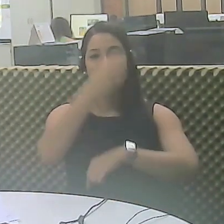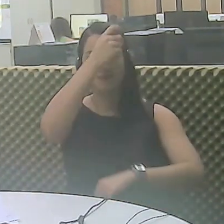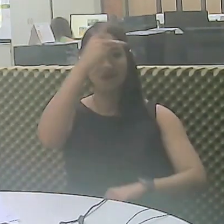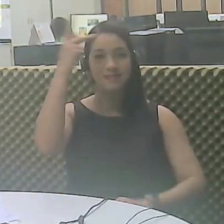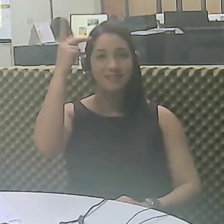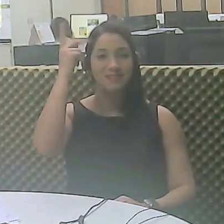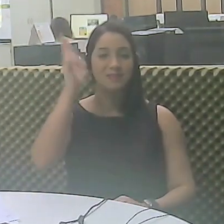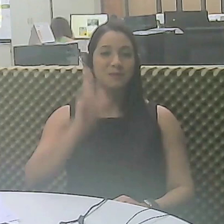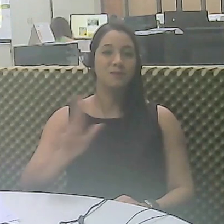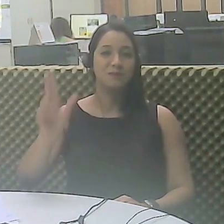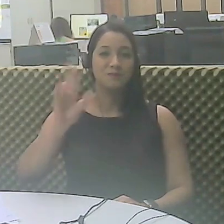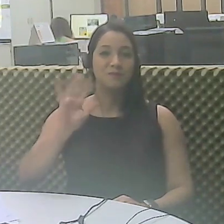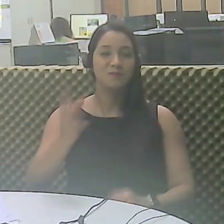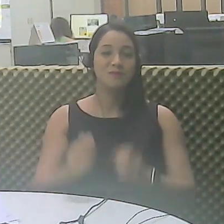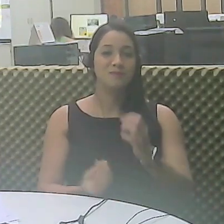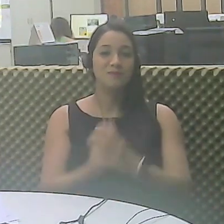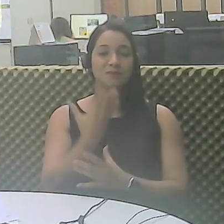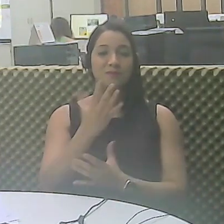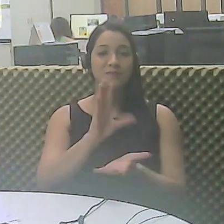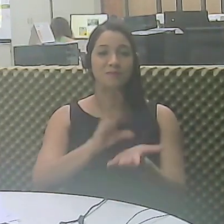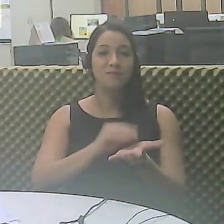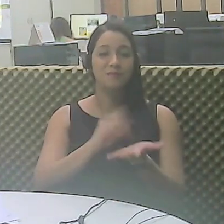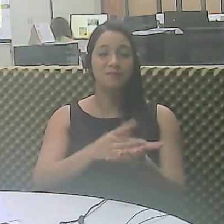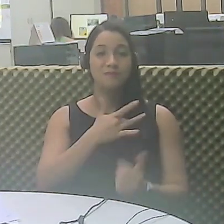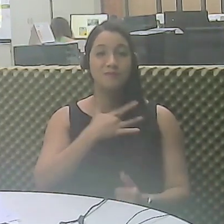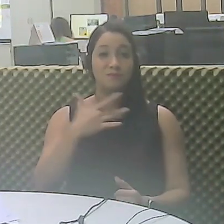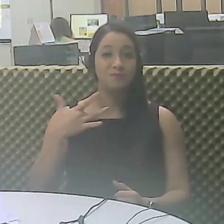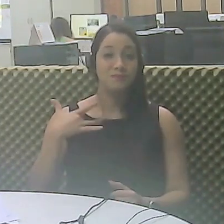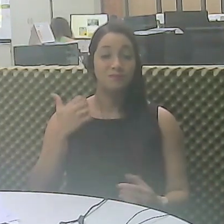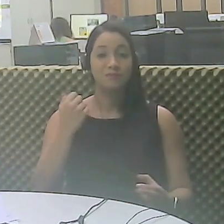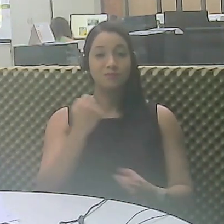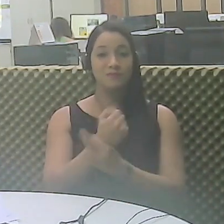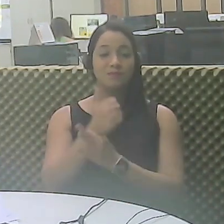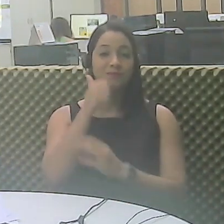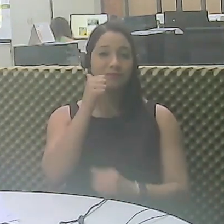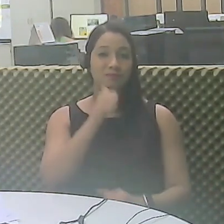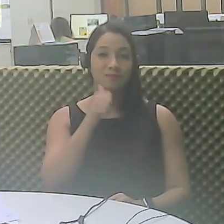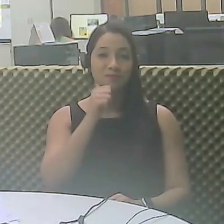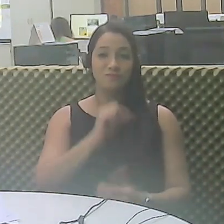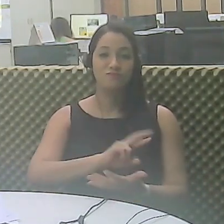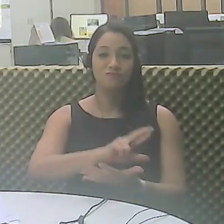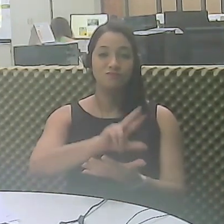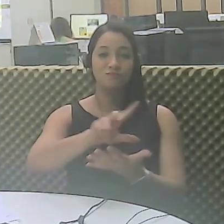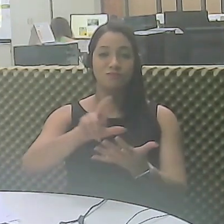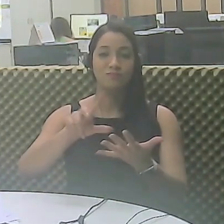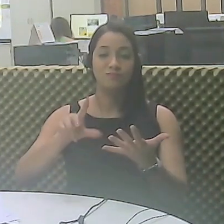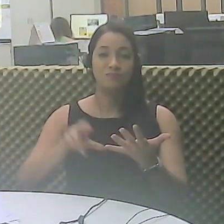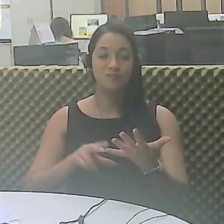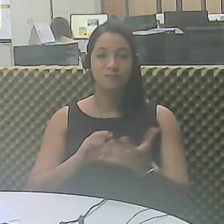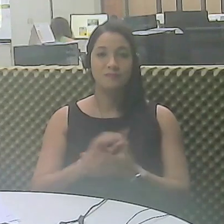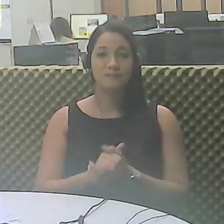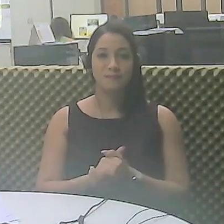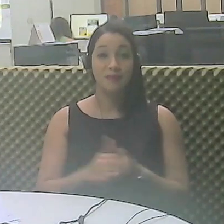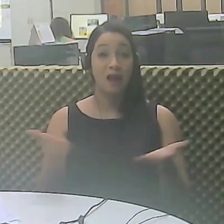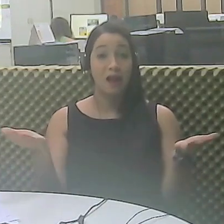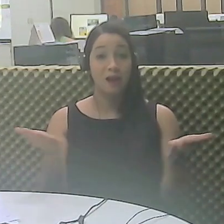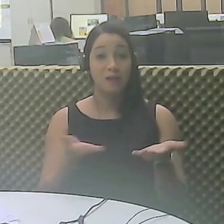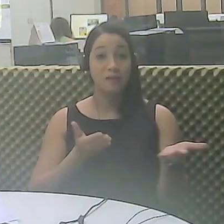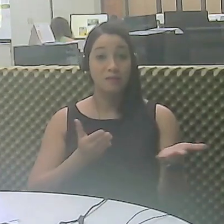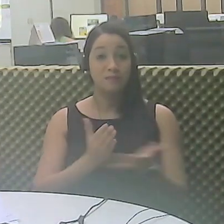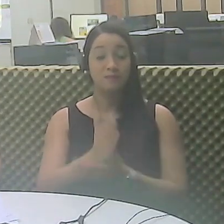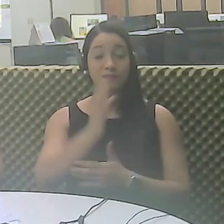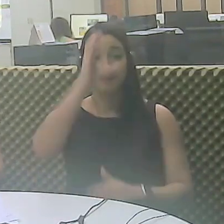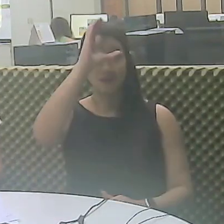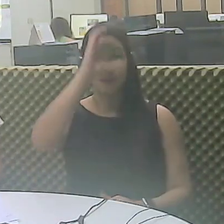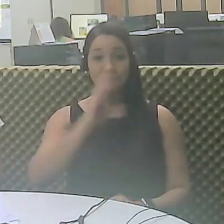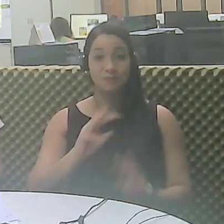de Uberlândia. Ela já criou aplicativos de saúde, de segurança para mulher e muitos outros. Agora lança o Portal